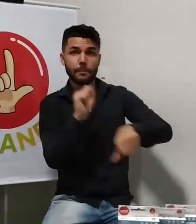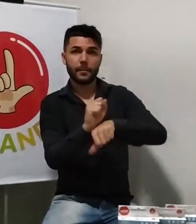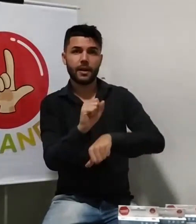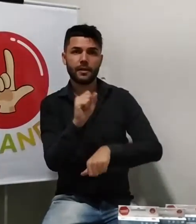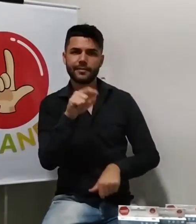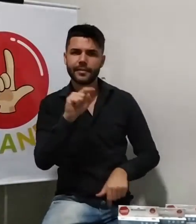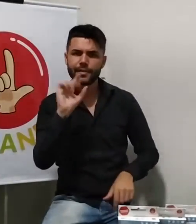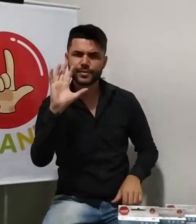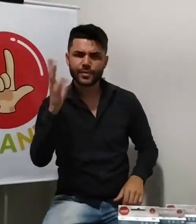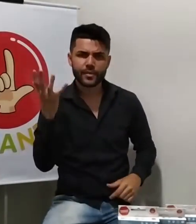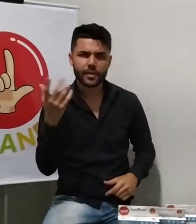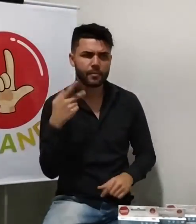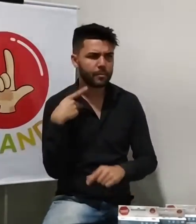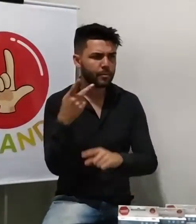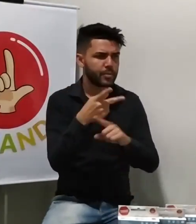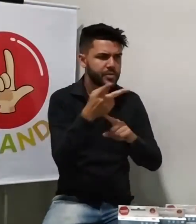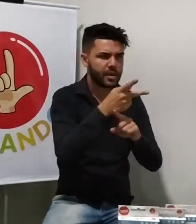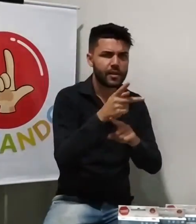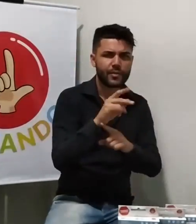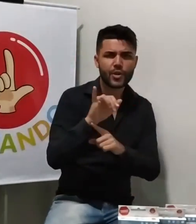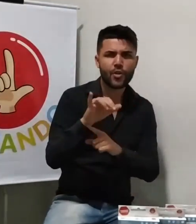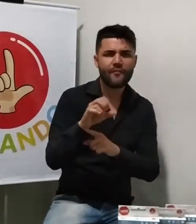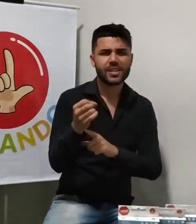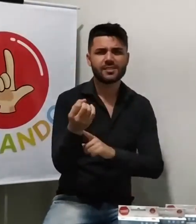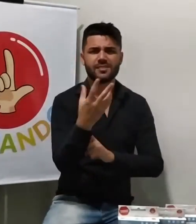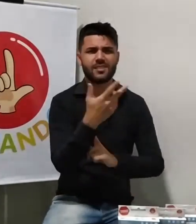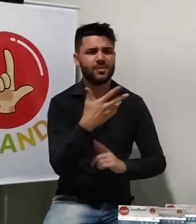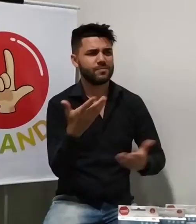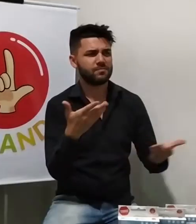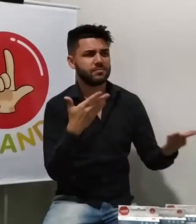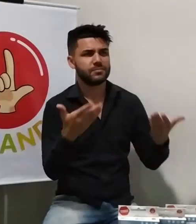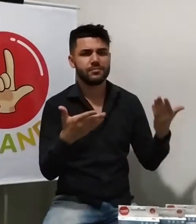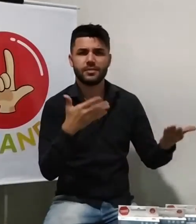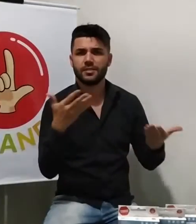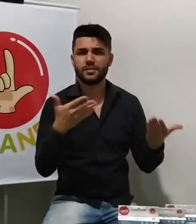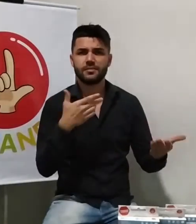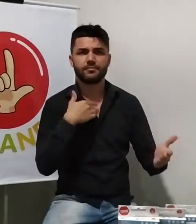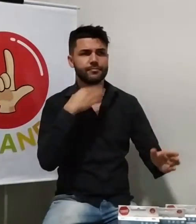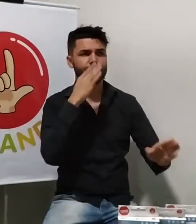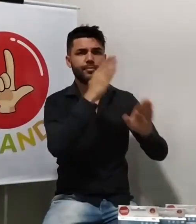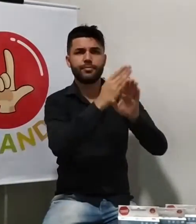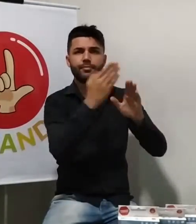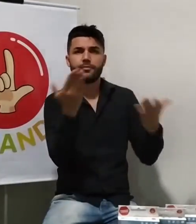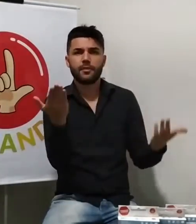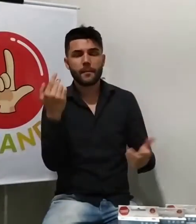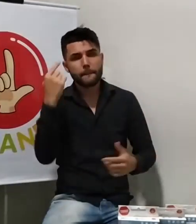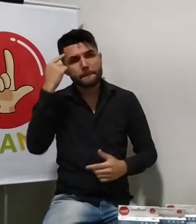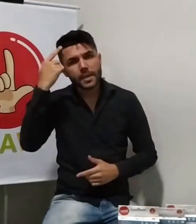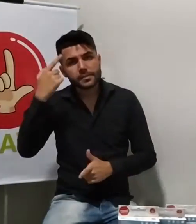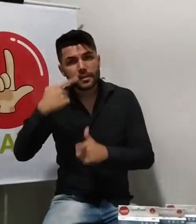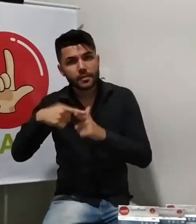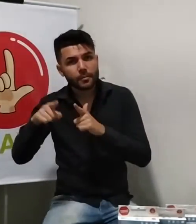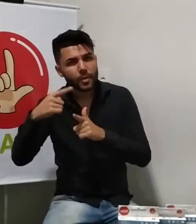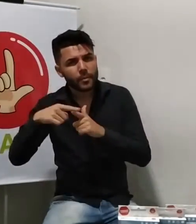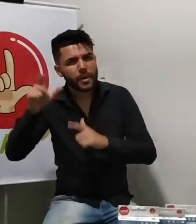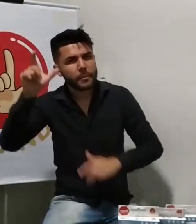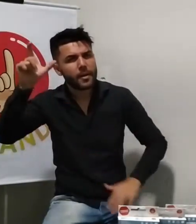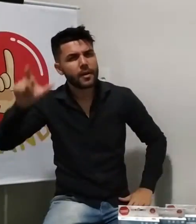buscando inovação mirabolantes ou pensar em algo que não existe e tal. Cara, pensa em resolver um problema real. Porque se resolve um problema real das pessoas, você tem muitas